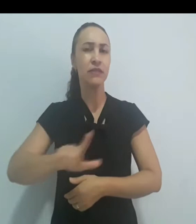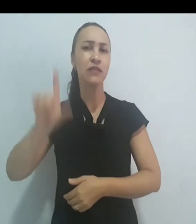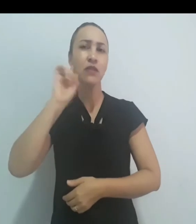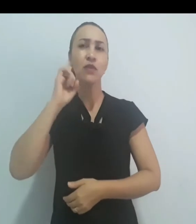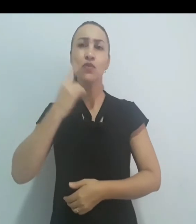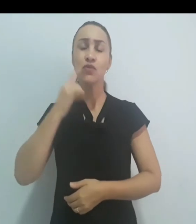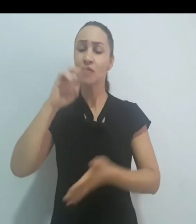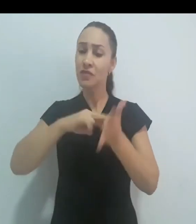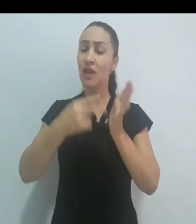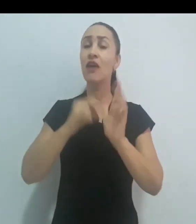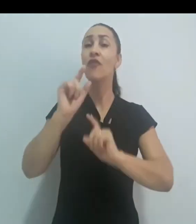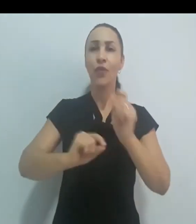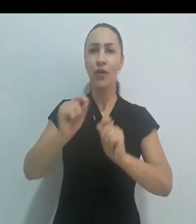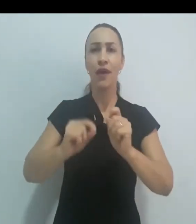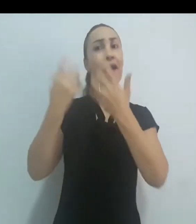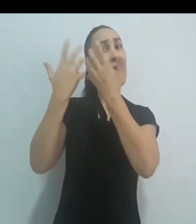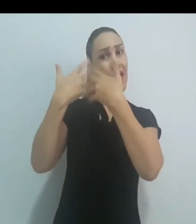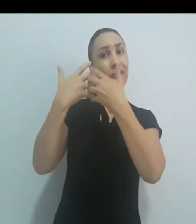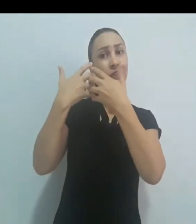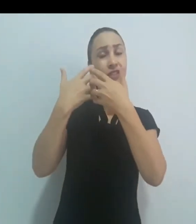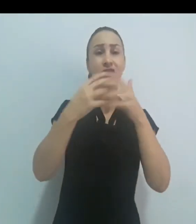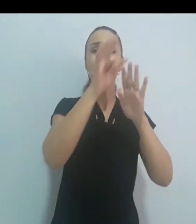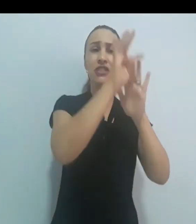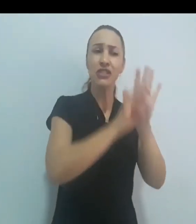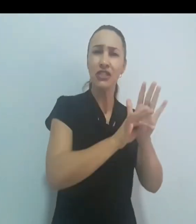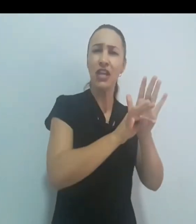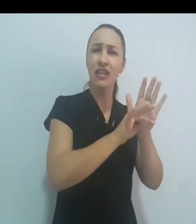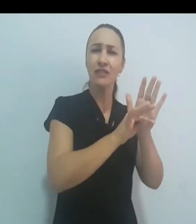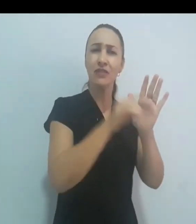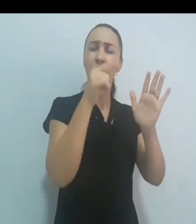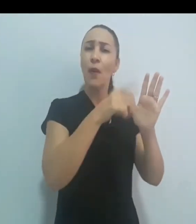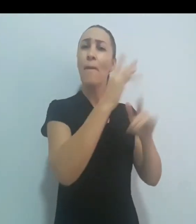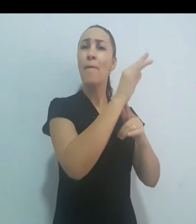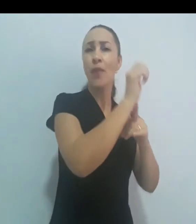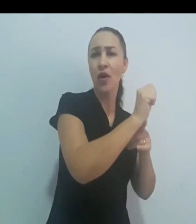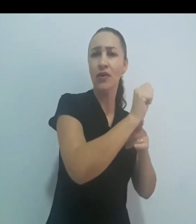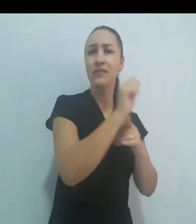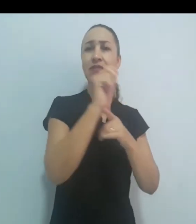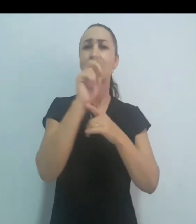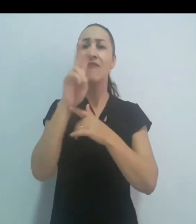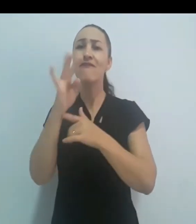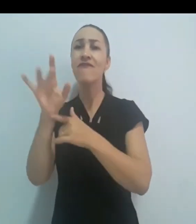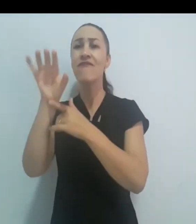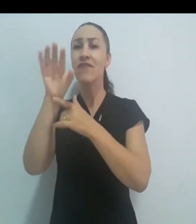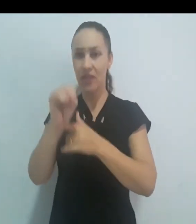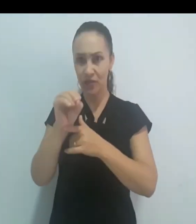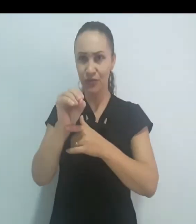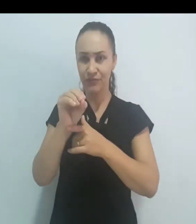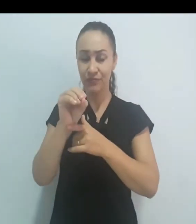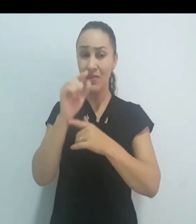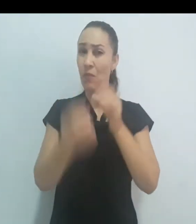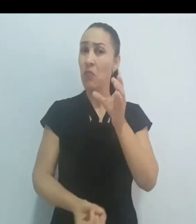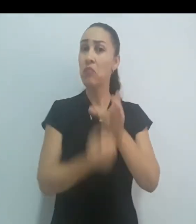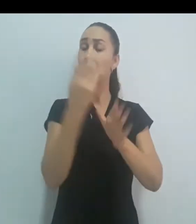surda é refletir sobre a produção de textos em prosa ou em versos, feitos